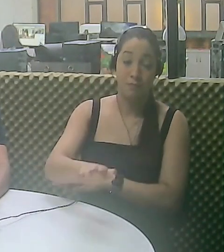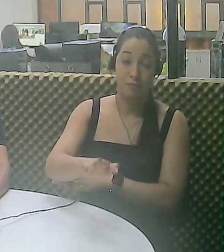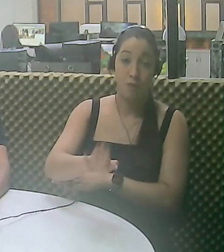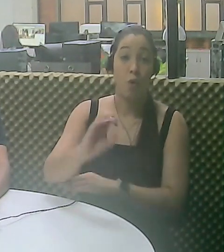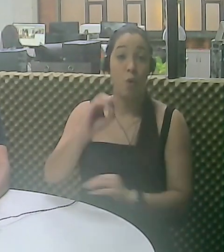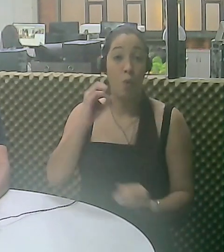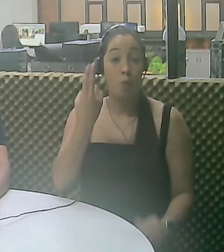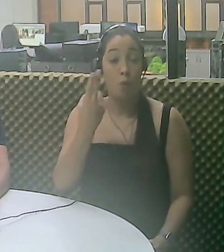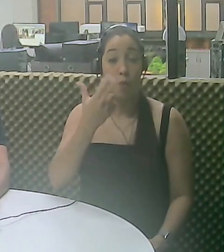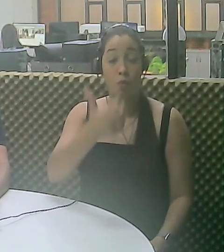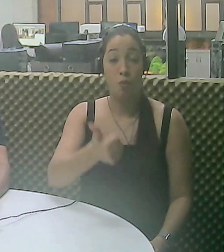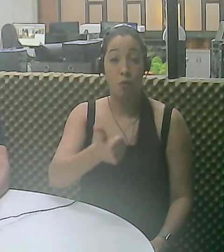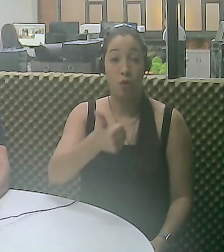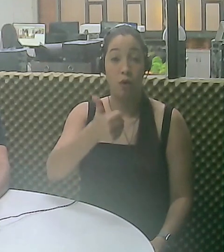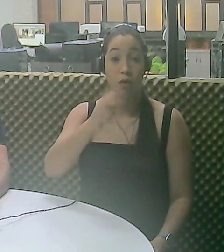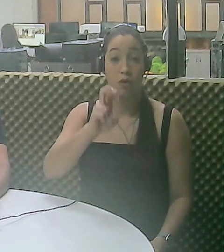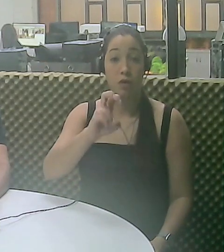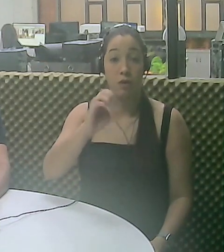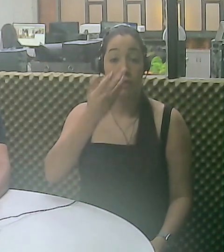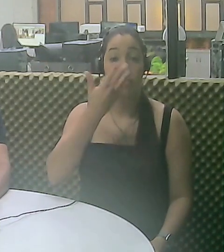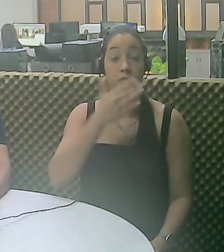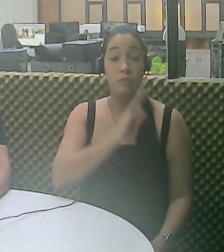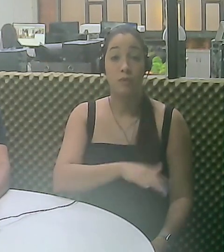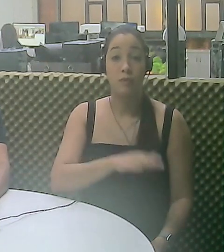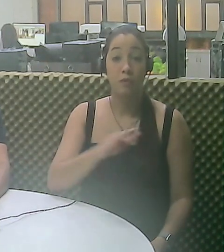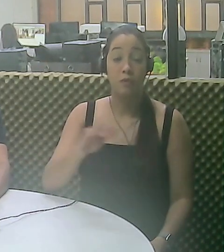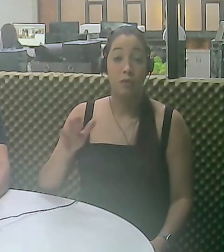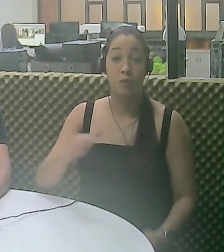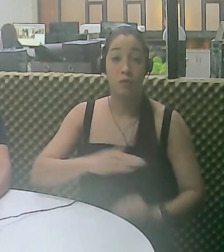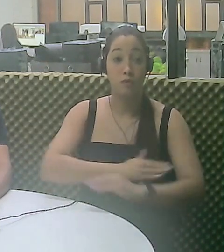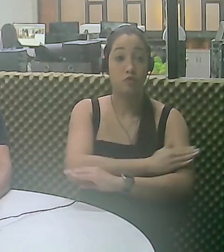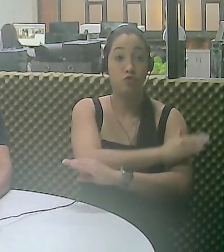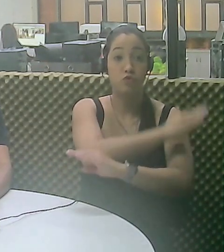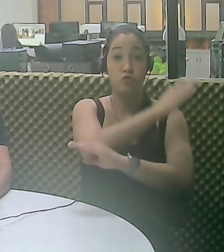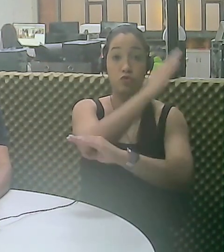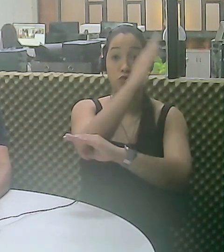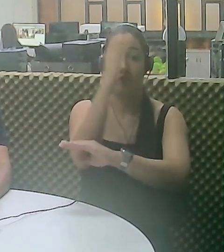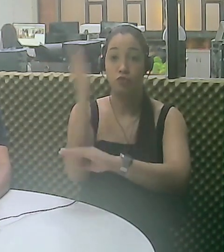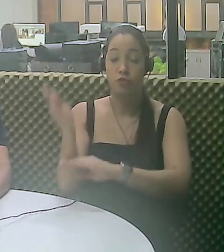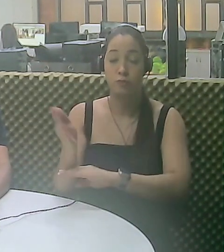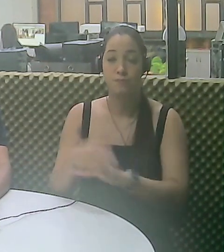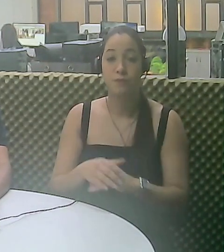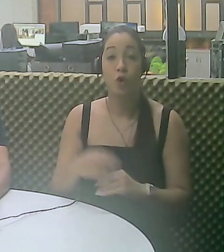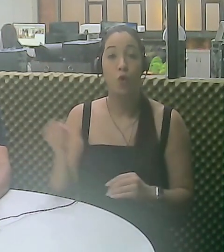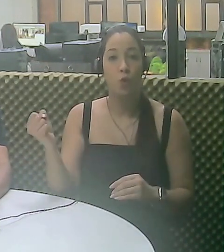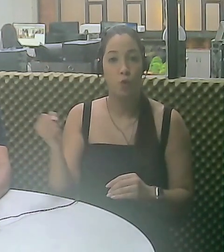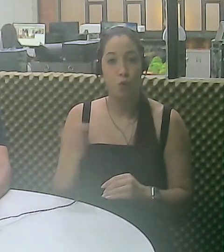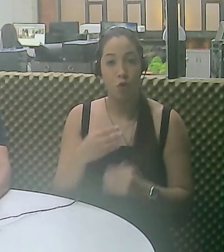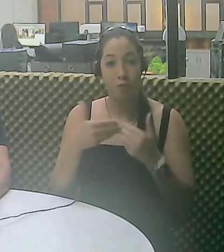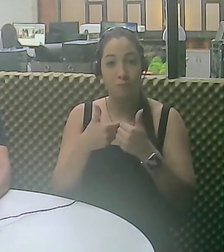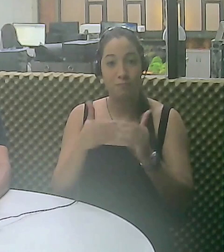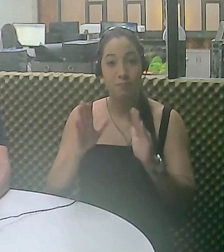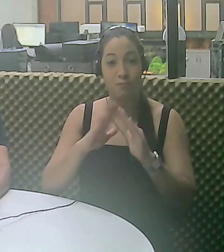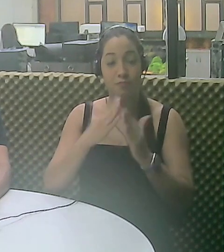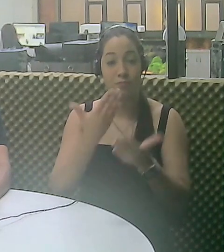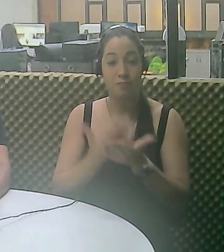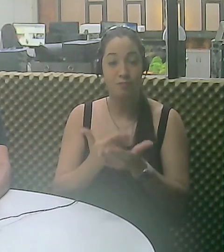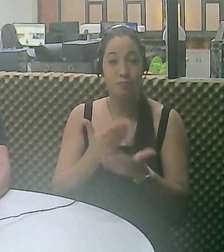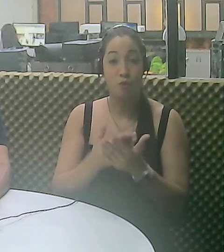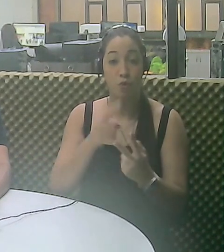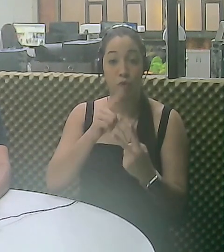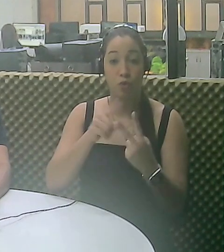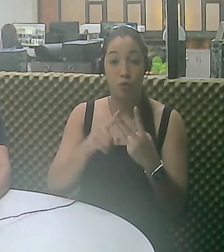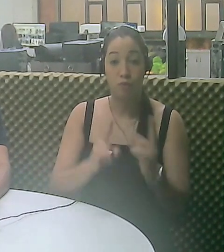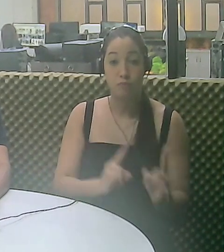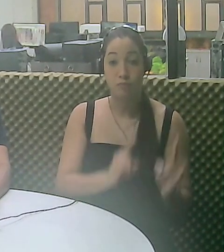ou 150 crianças em período integral. O novo equipamento educacional contará com dois